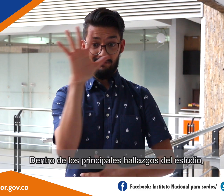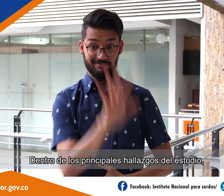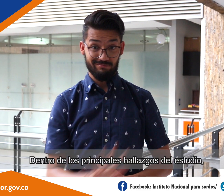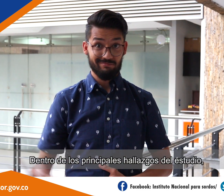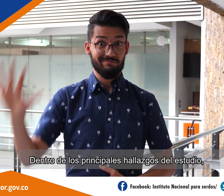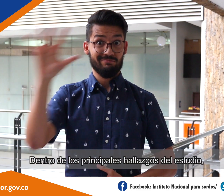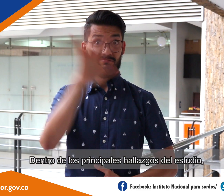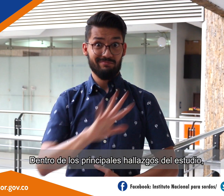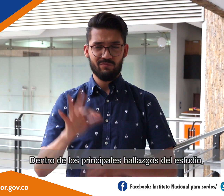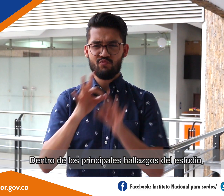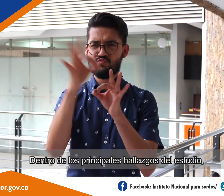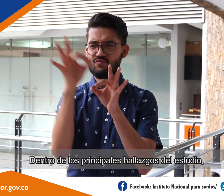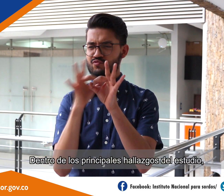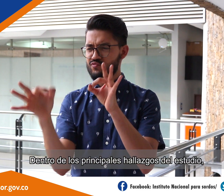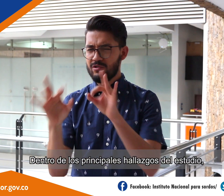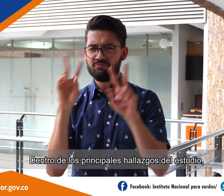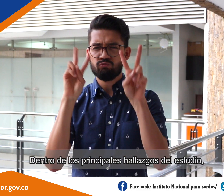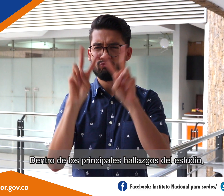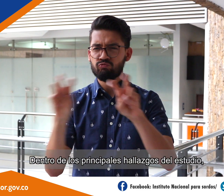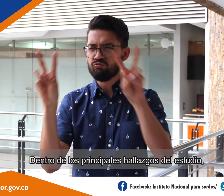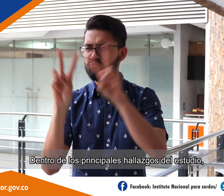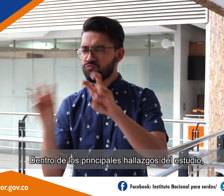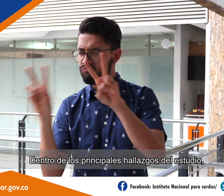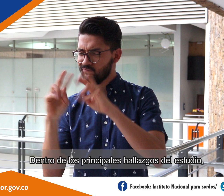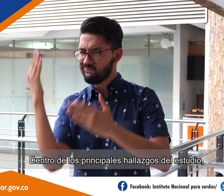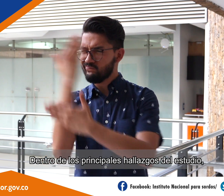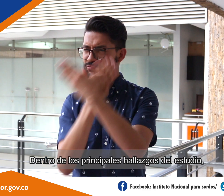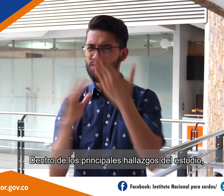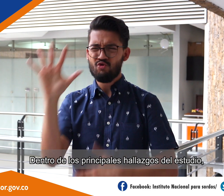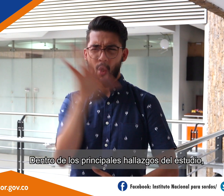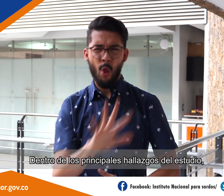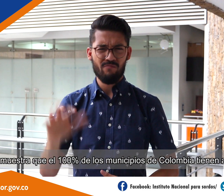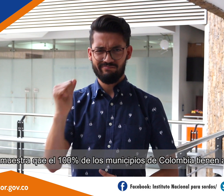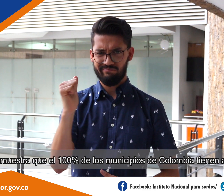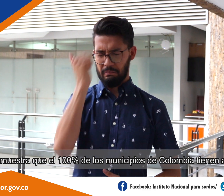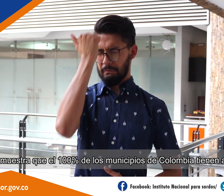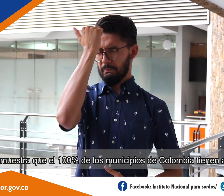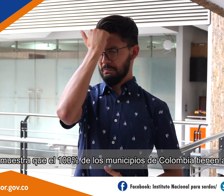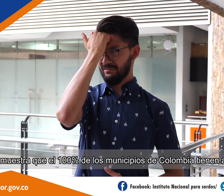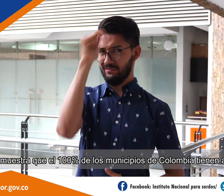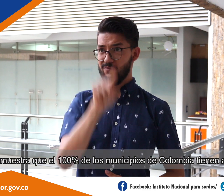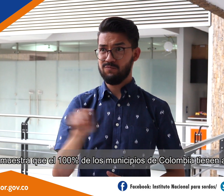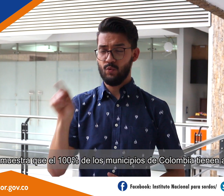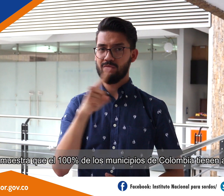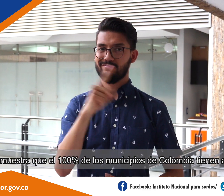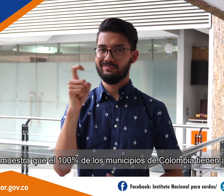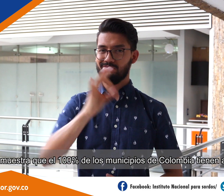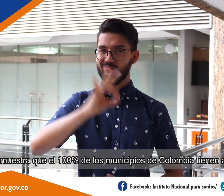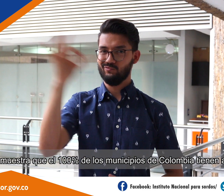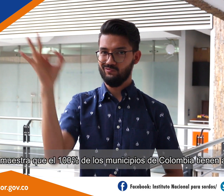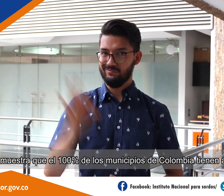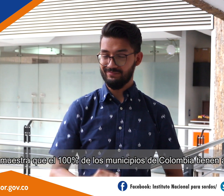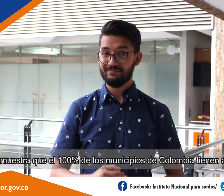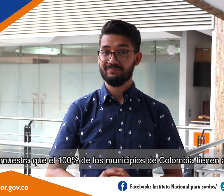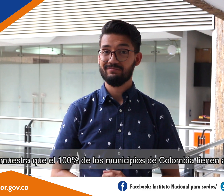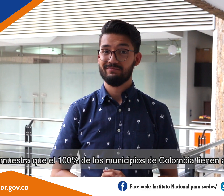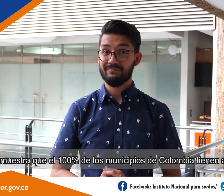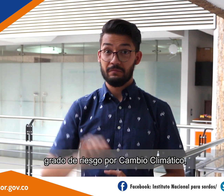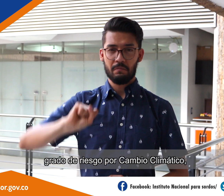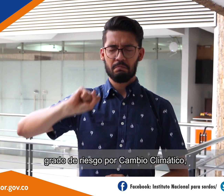Dentro de los principales hallazgos del estudio, se muestra que el 100% de los municipios de Colombia tienen algún grado de